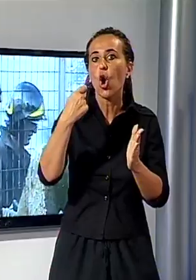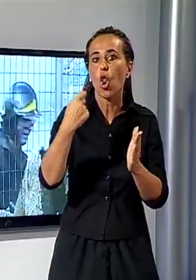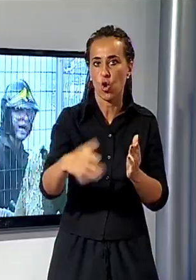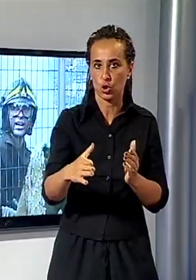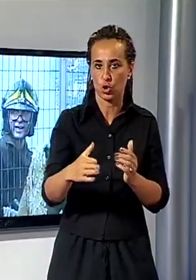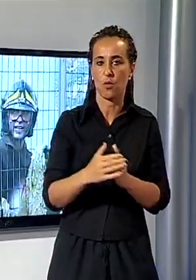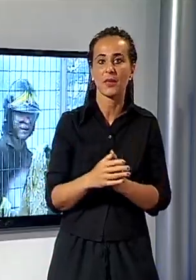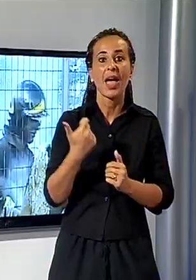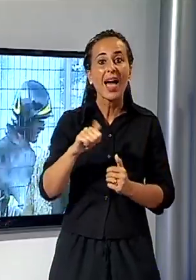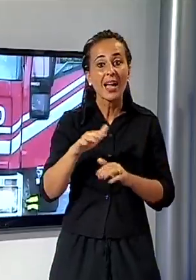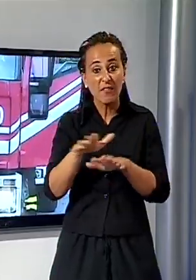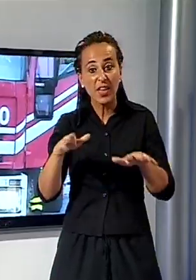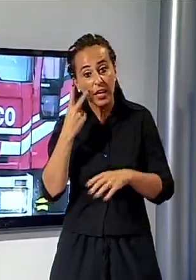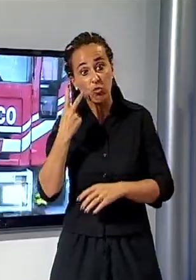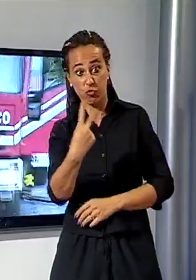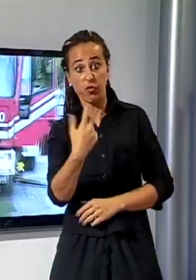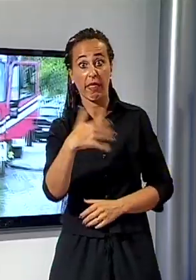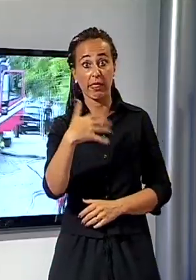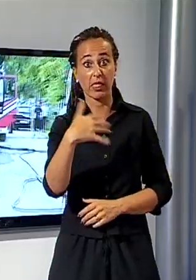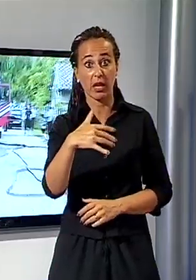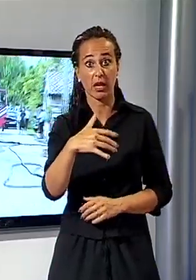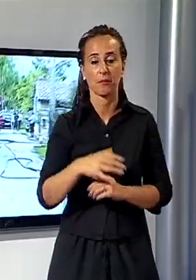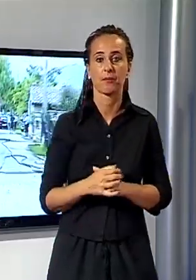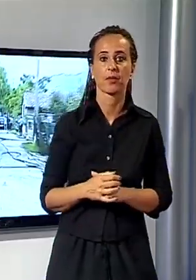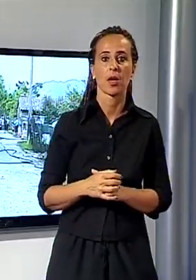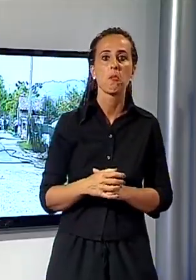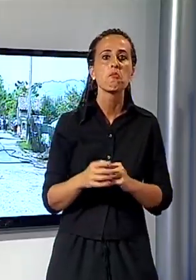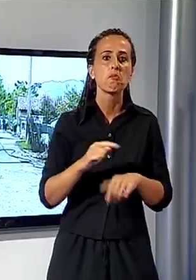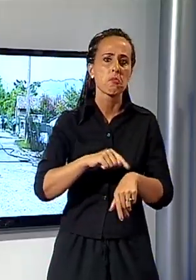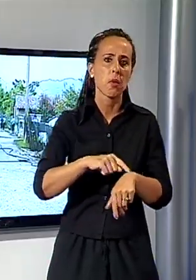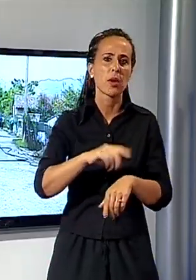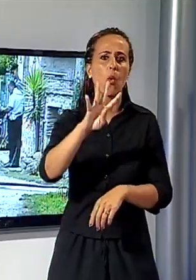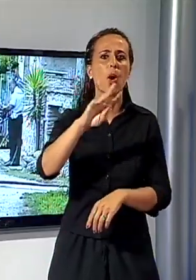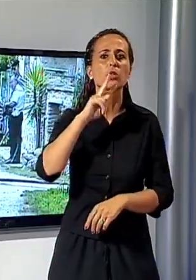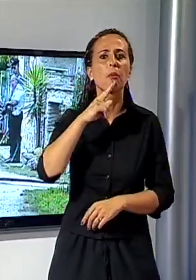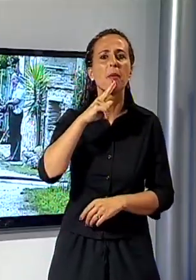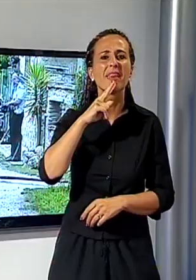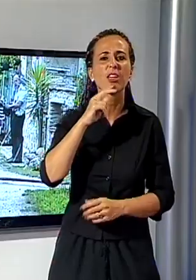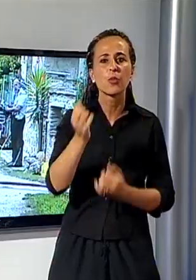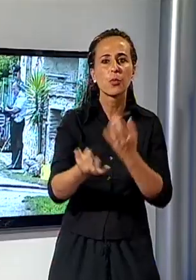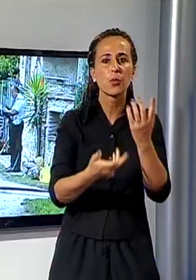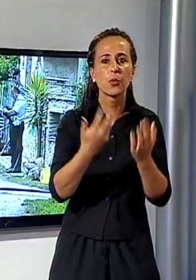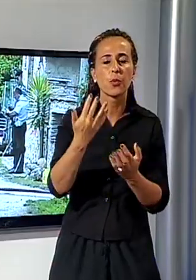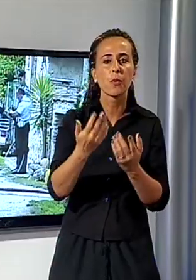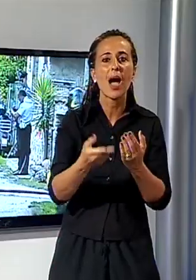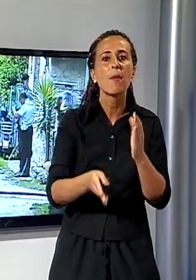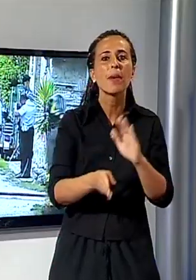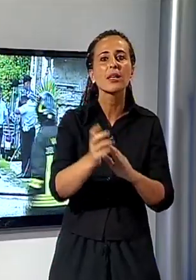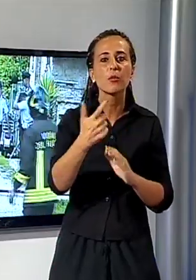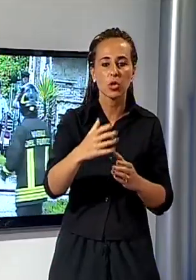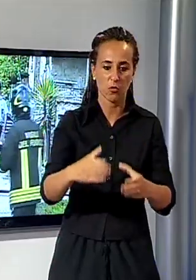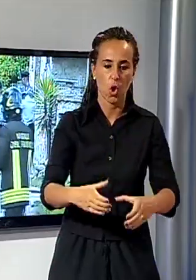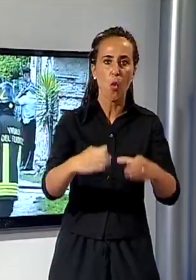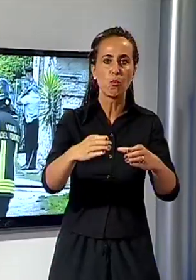in carcere con l'accusa di tentato omicidio. Torniamo sulla costa a Capezzano, dove c'è